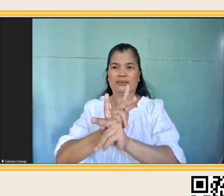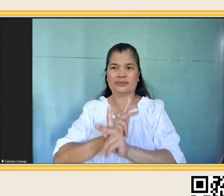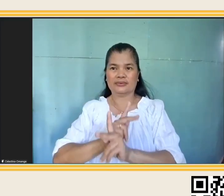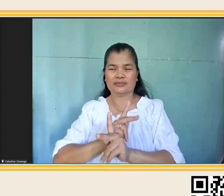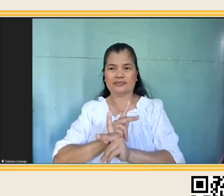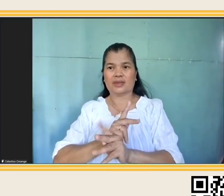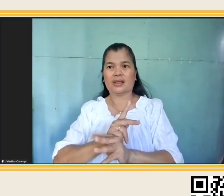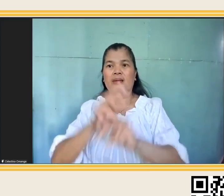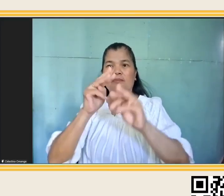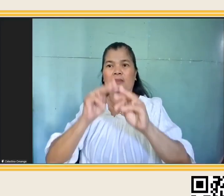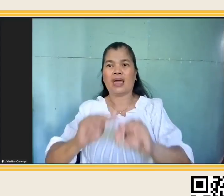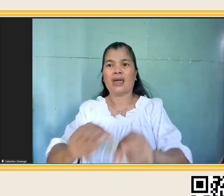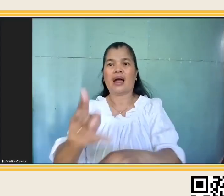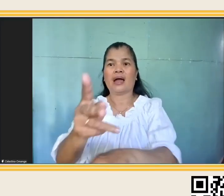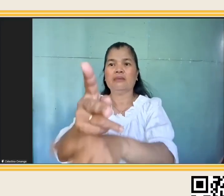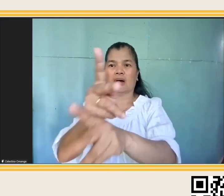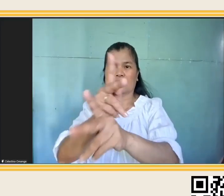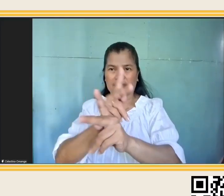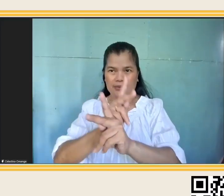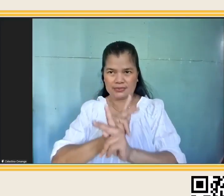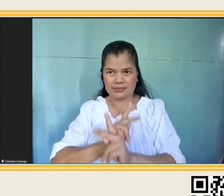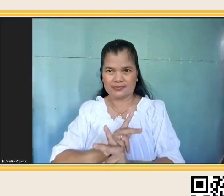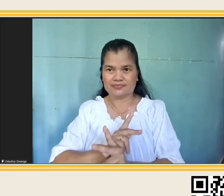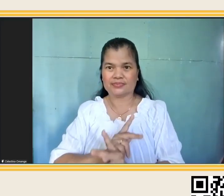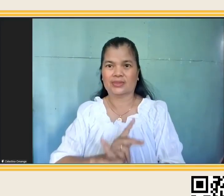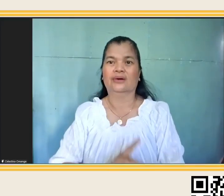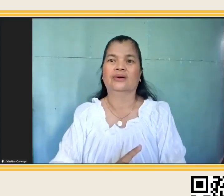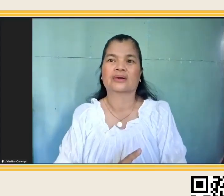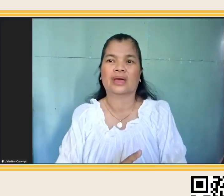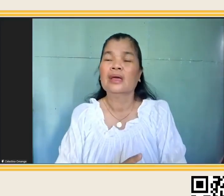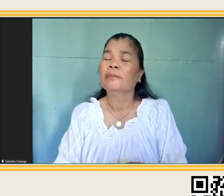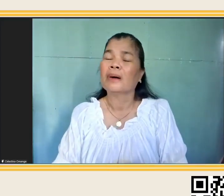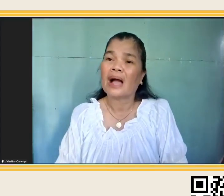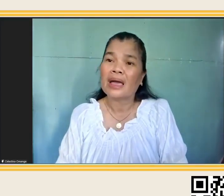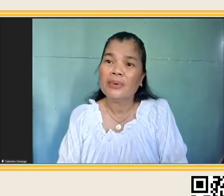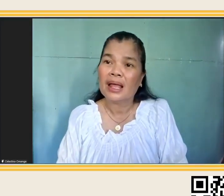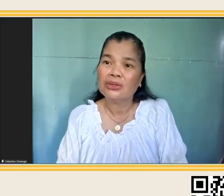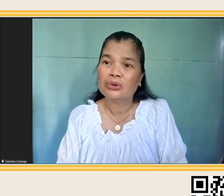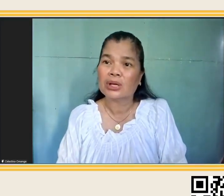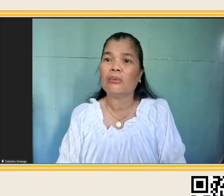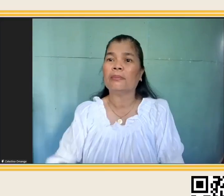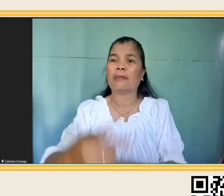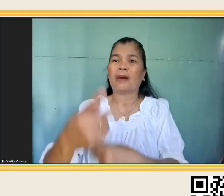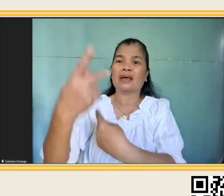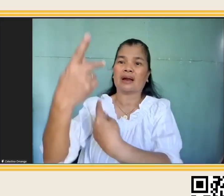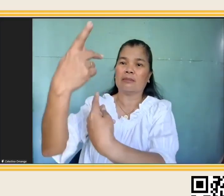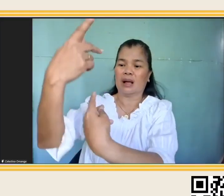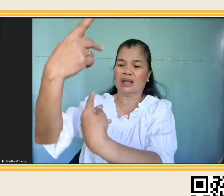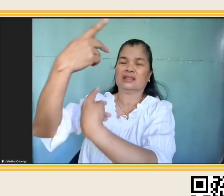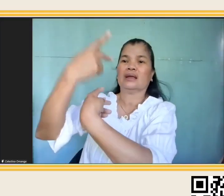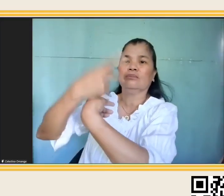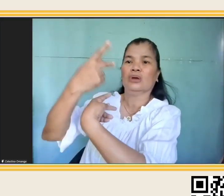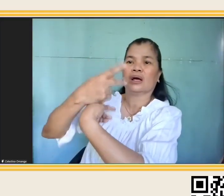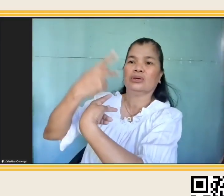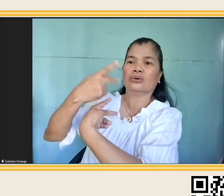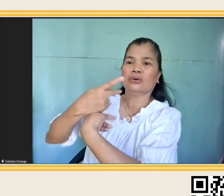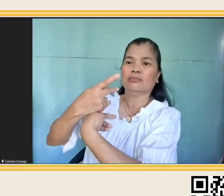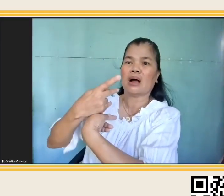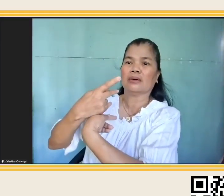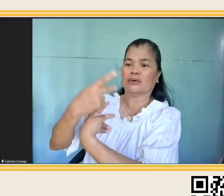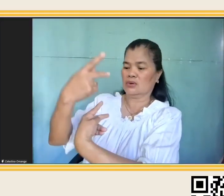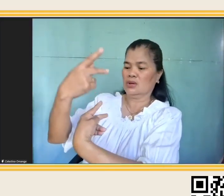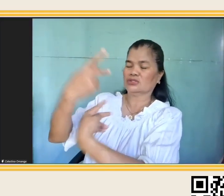borrow? May I borrow? Okay. Pag I will lend you, ikaw magpapahiram, baliktarin mo lang